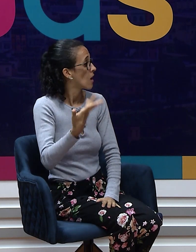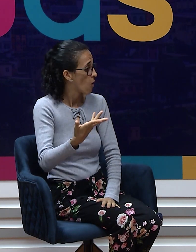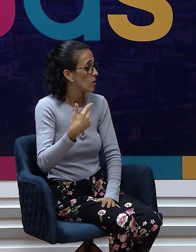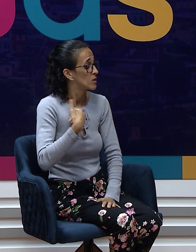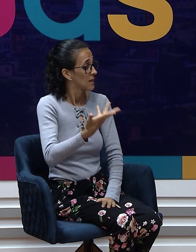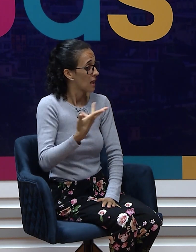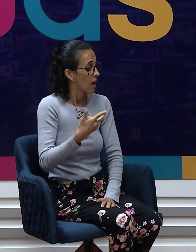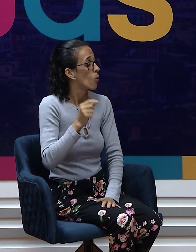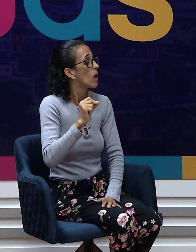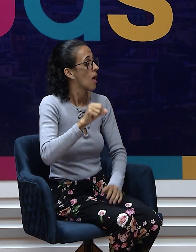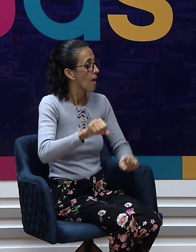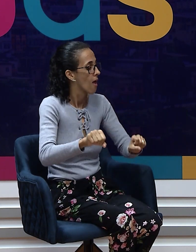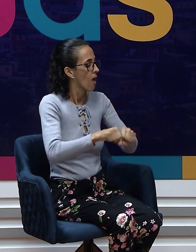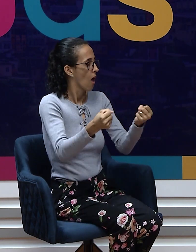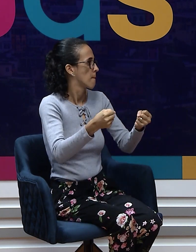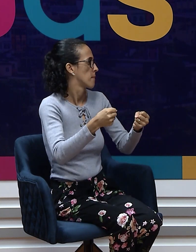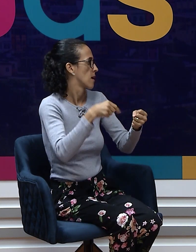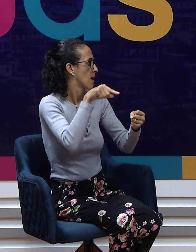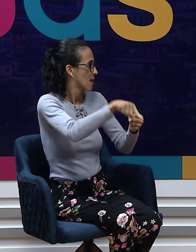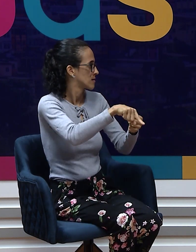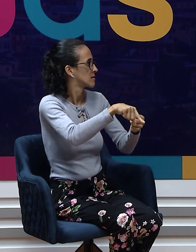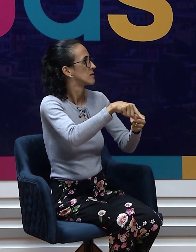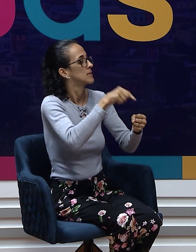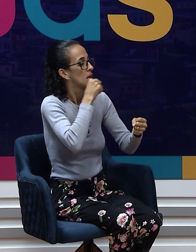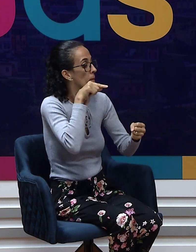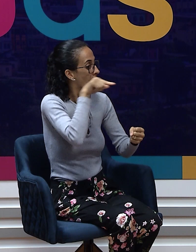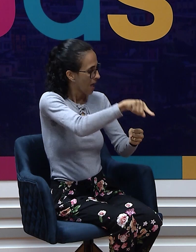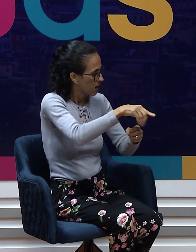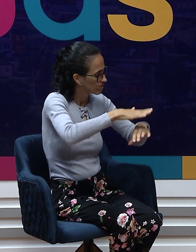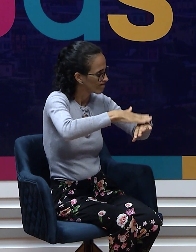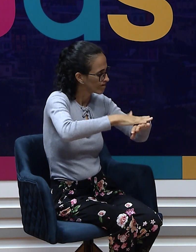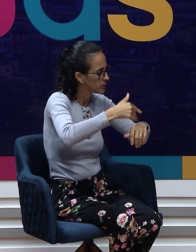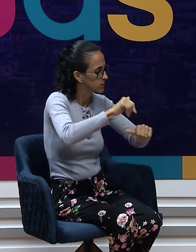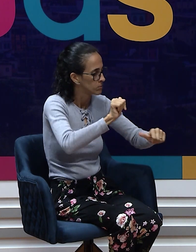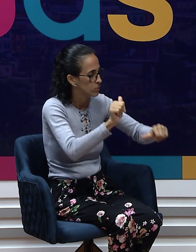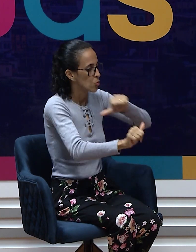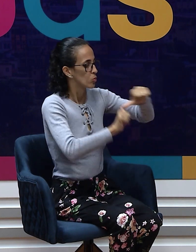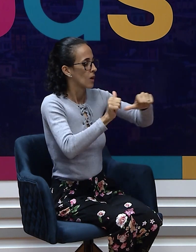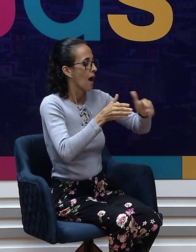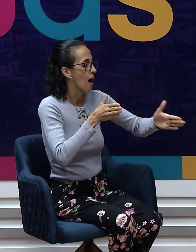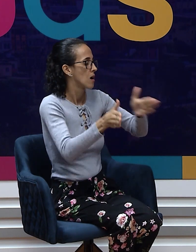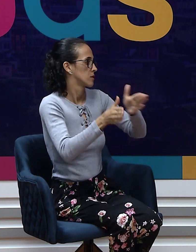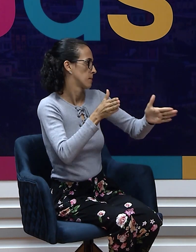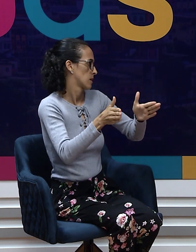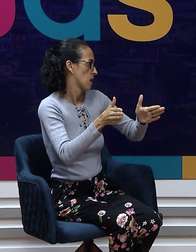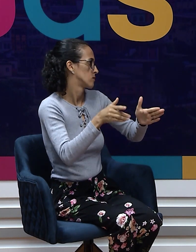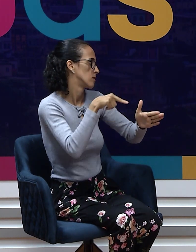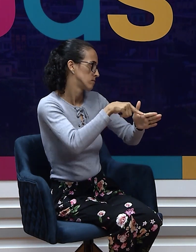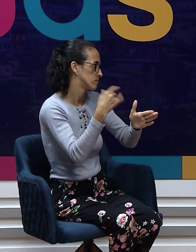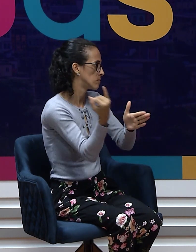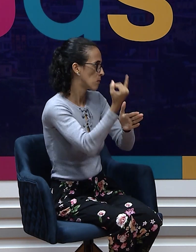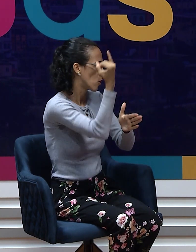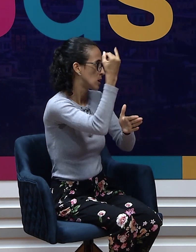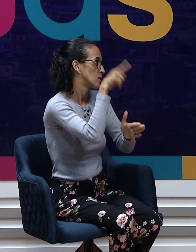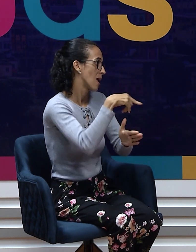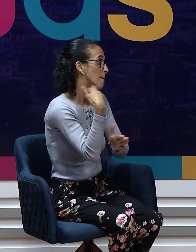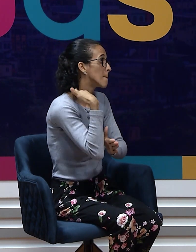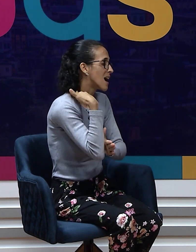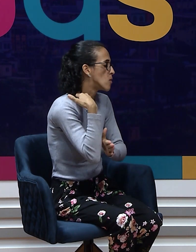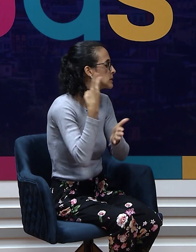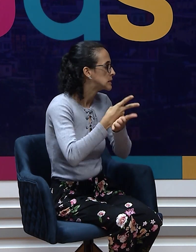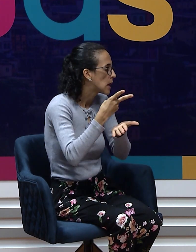sou adolescente, eu sou adulta, eu não sou uma criança. E aí parece que existe uma quebra ali de confiança e não tem